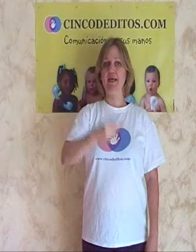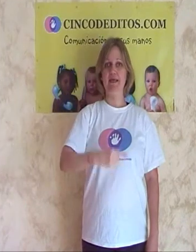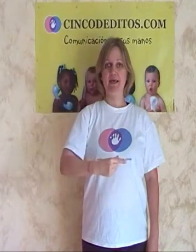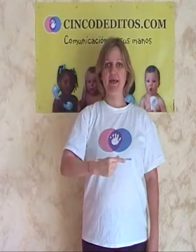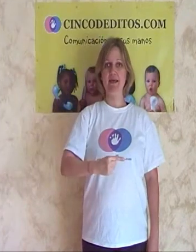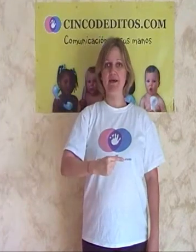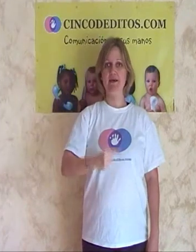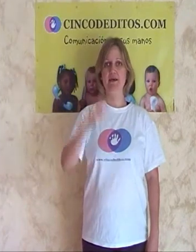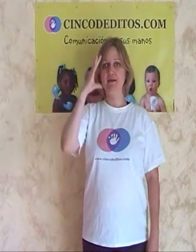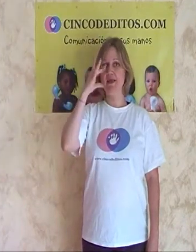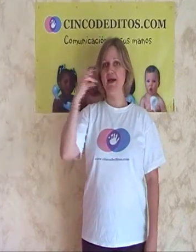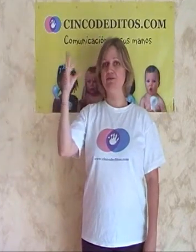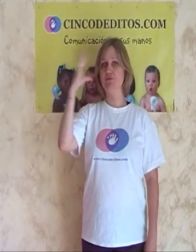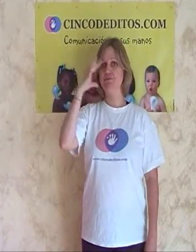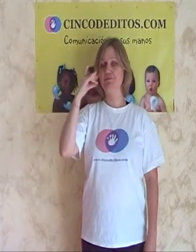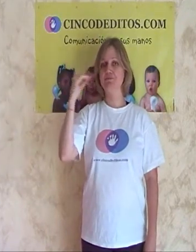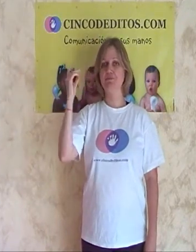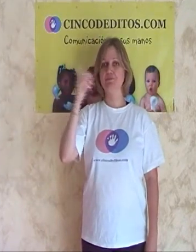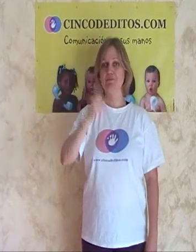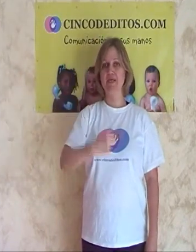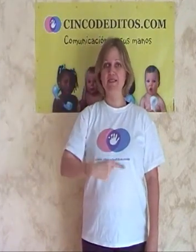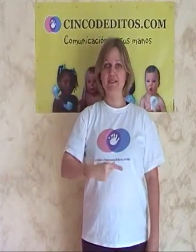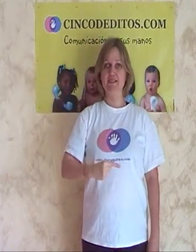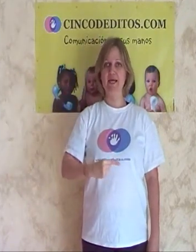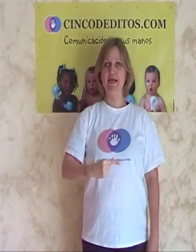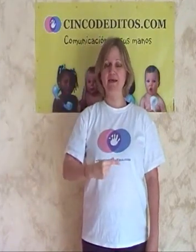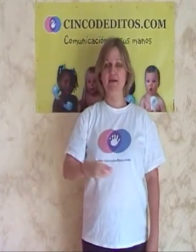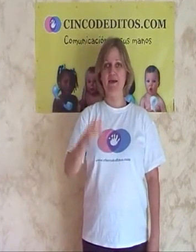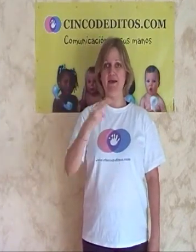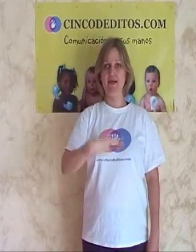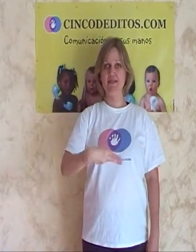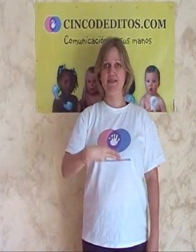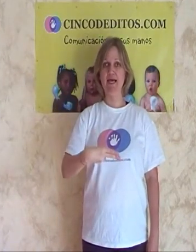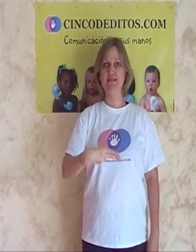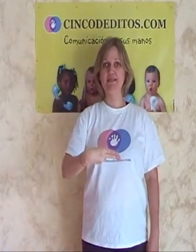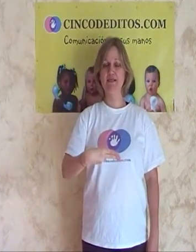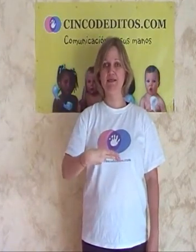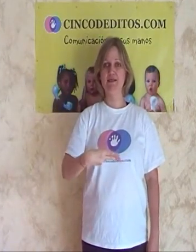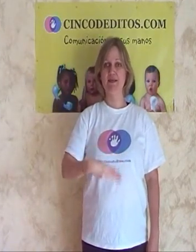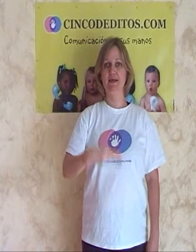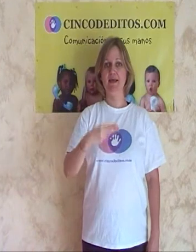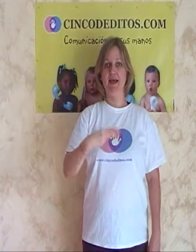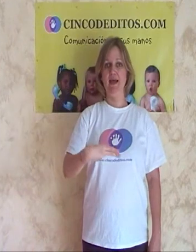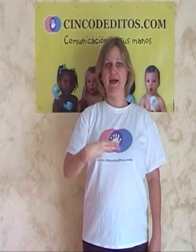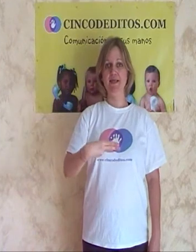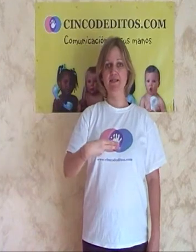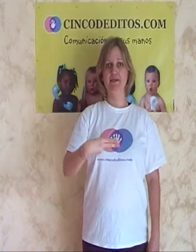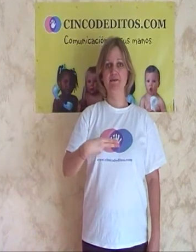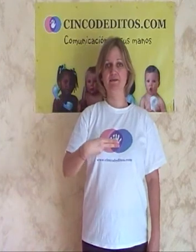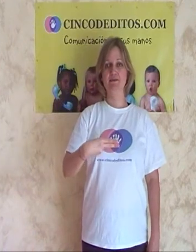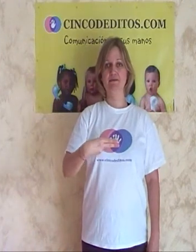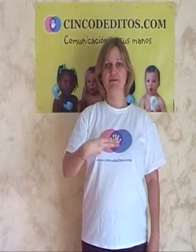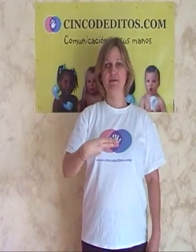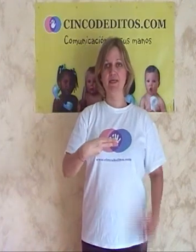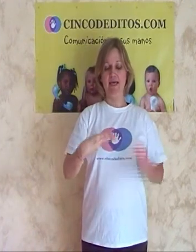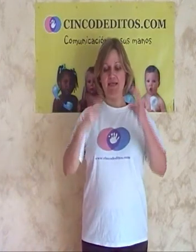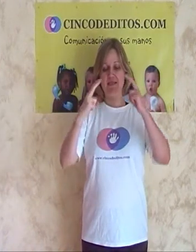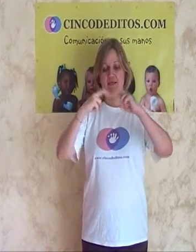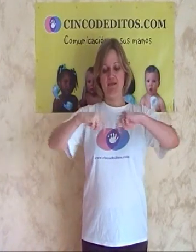G de gato. gato. Si esta es la G, esta es la H. H. H.